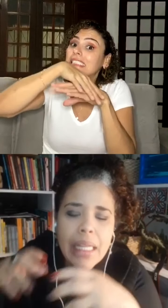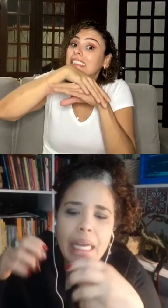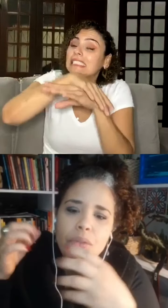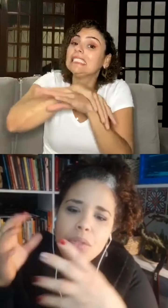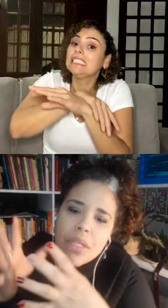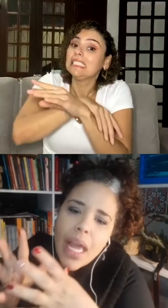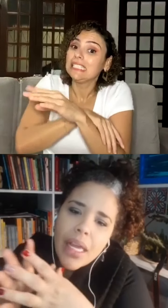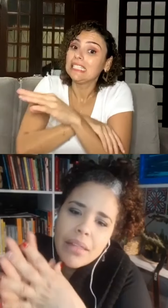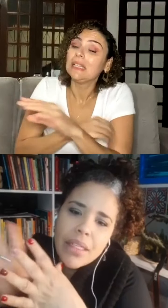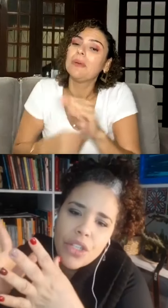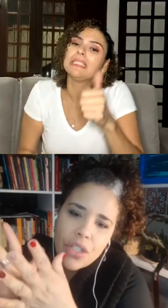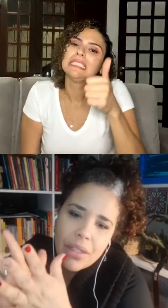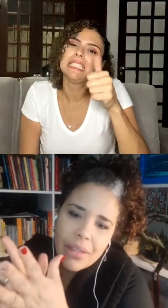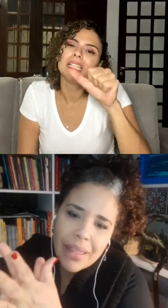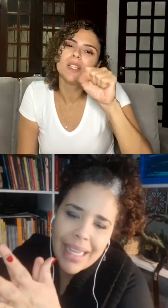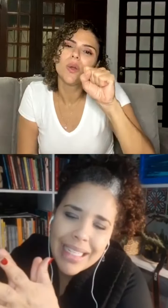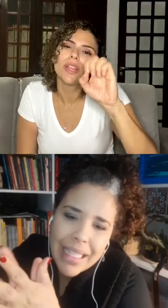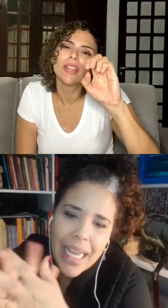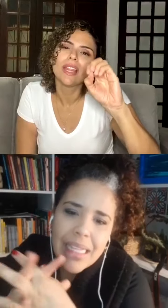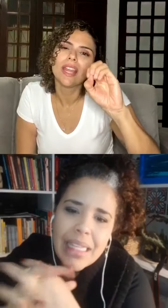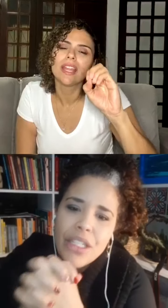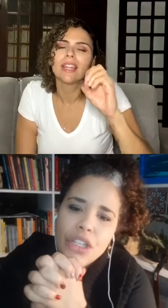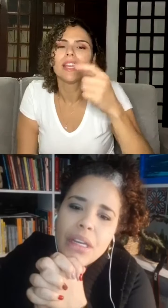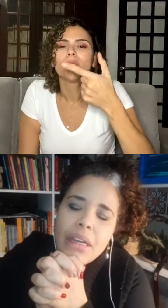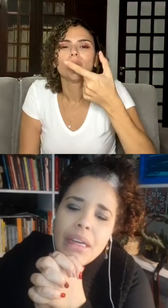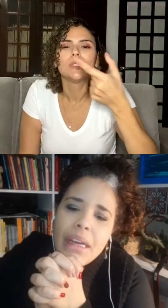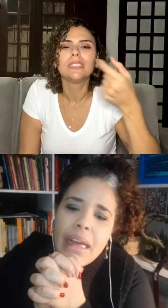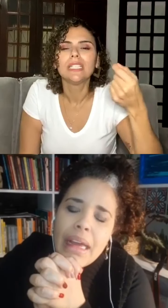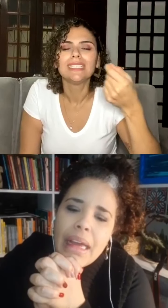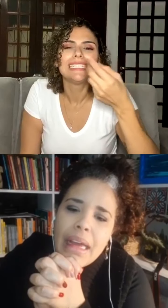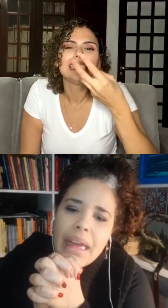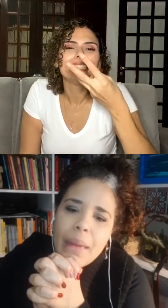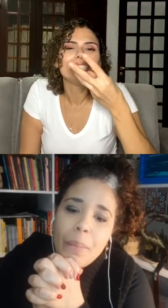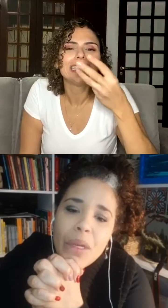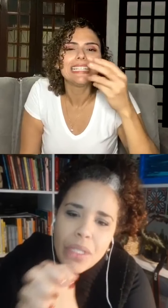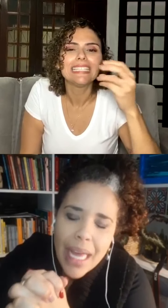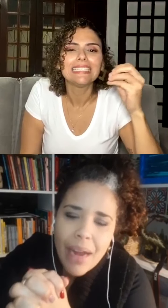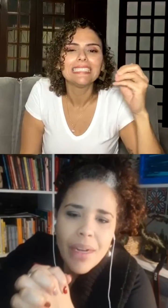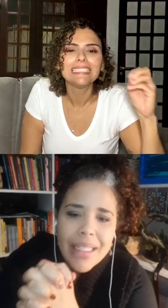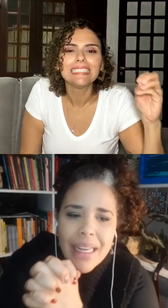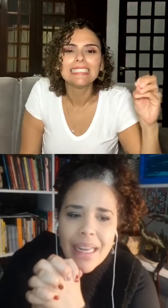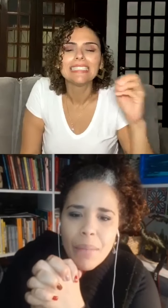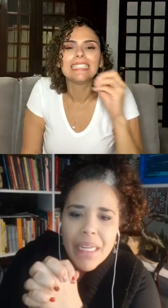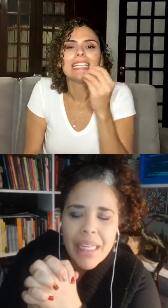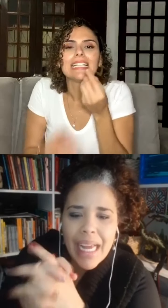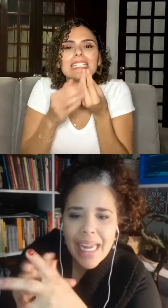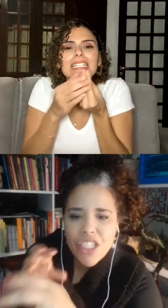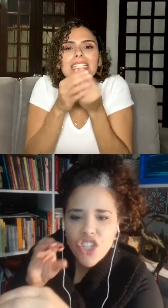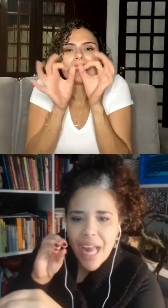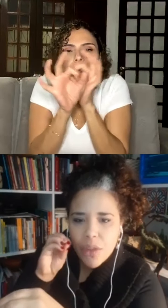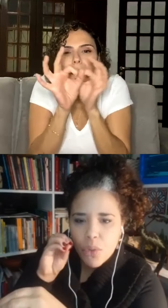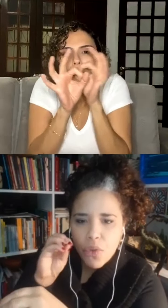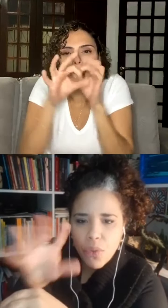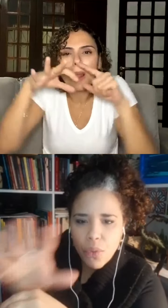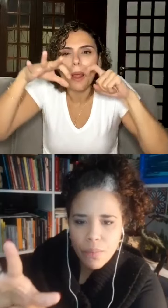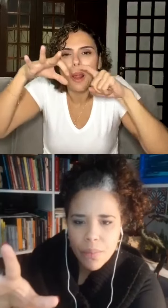180, 200, 300, 1000 células ele elimina naquele